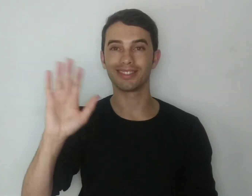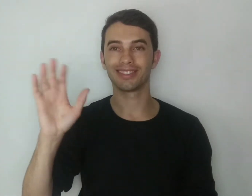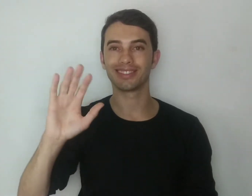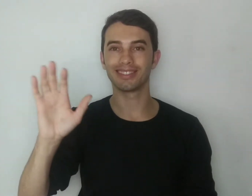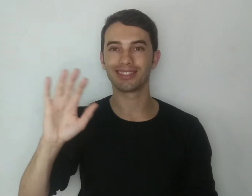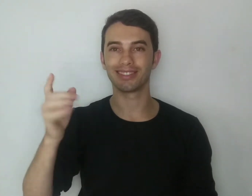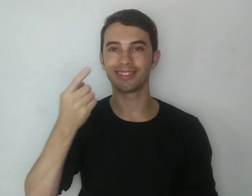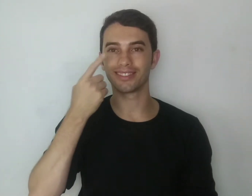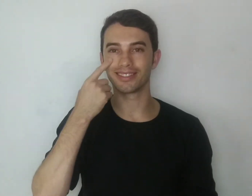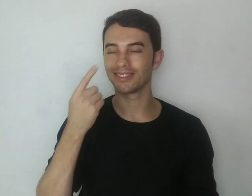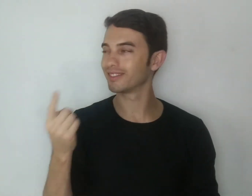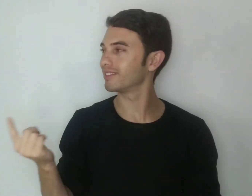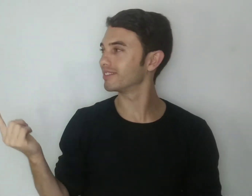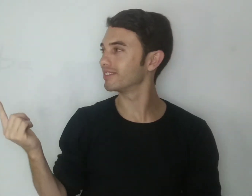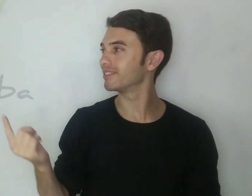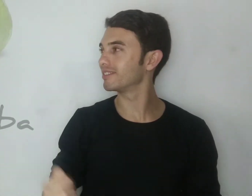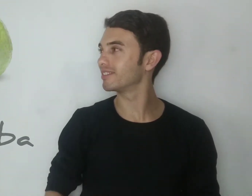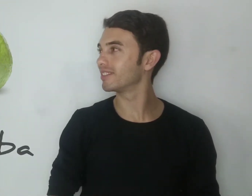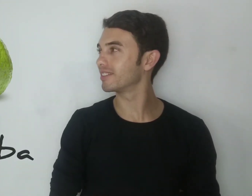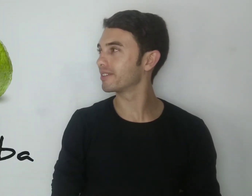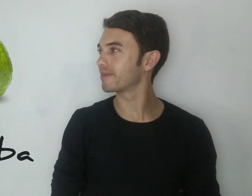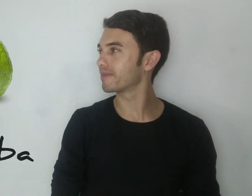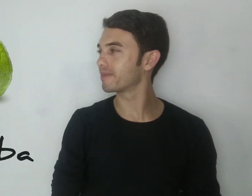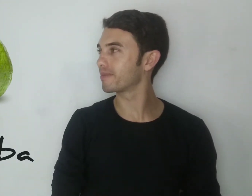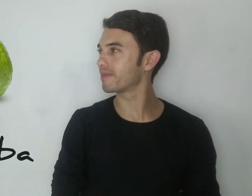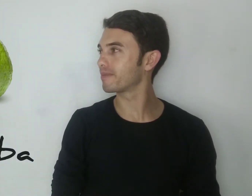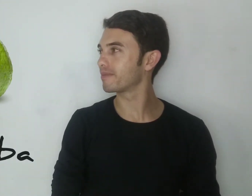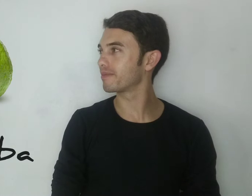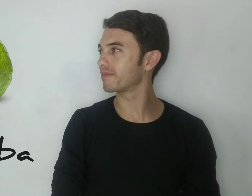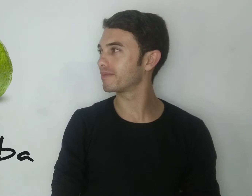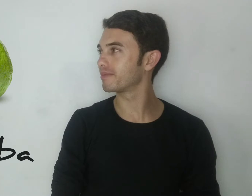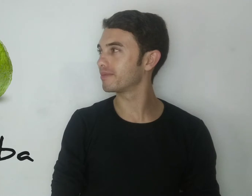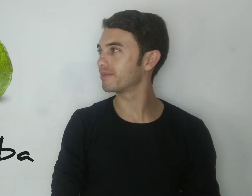Fala pessoal, vejam, goiaba.